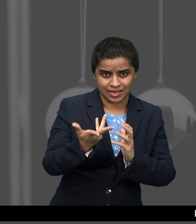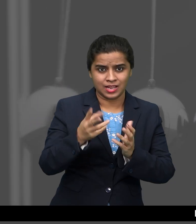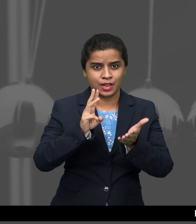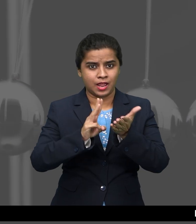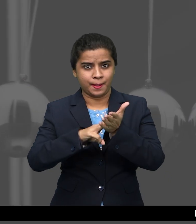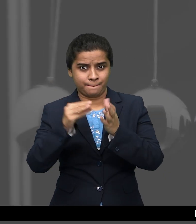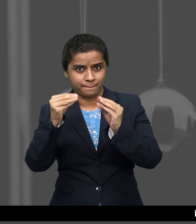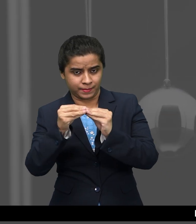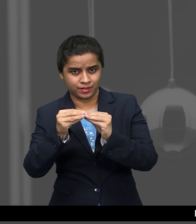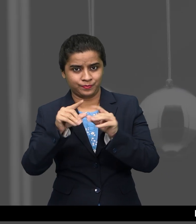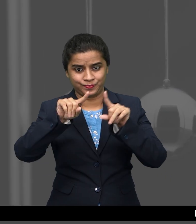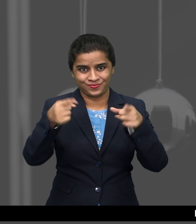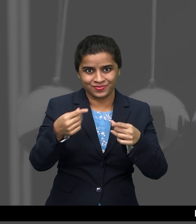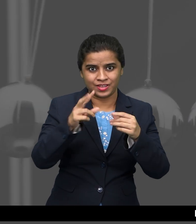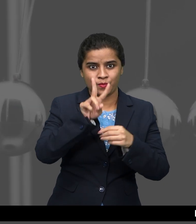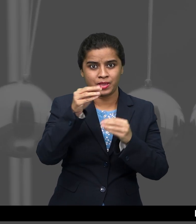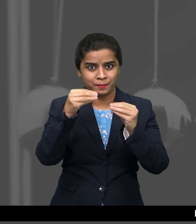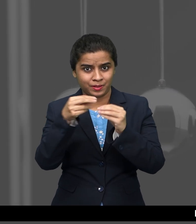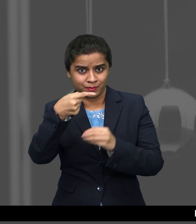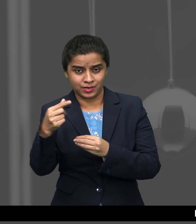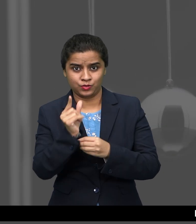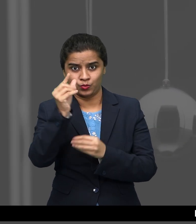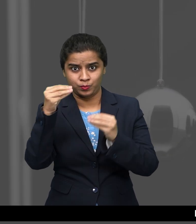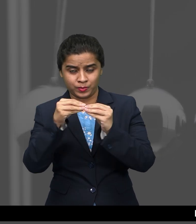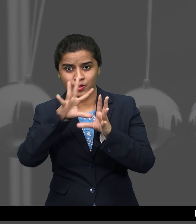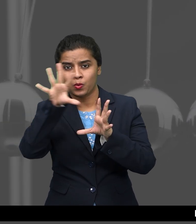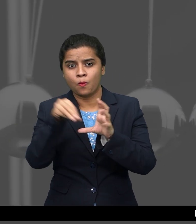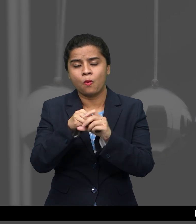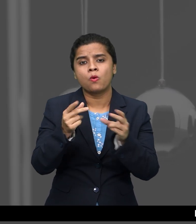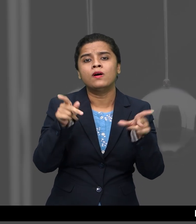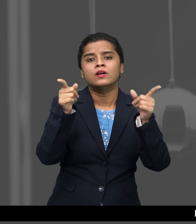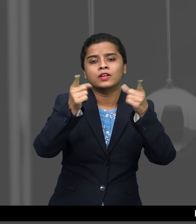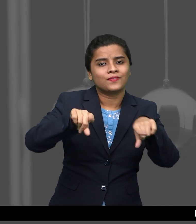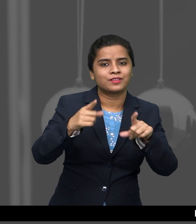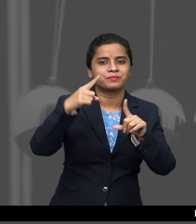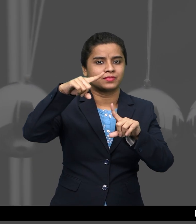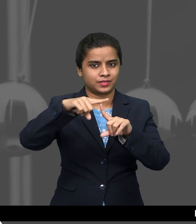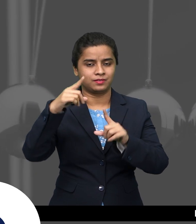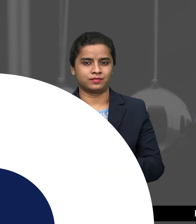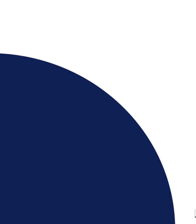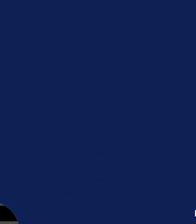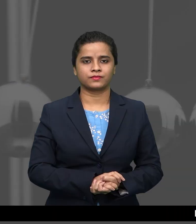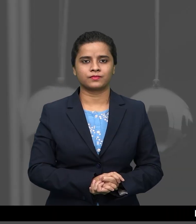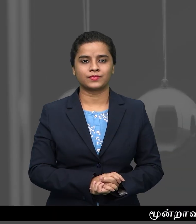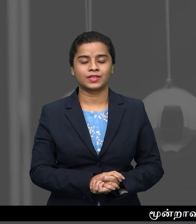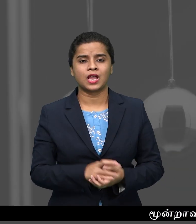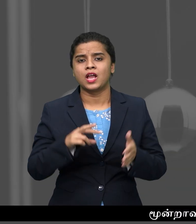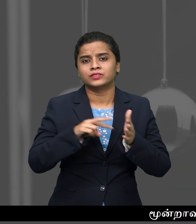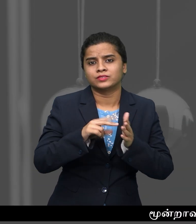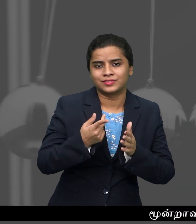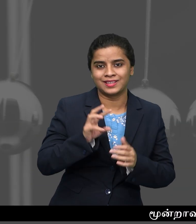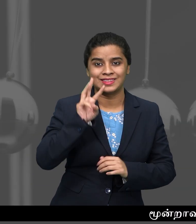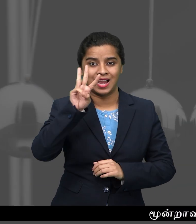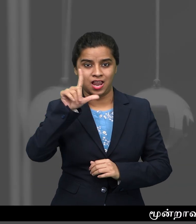m கீழ் இலக்க b v கீழ் இலக்க b கழித்தல் u கீழ் இலக்க b கீழ்கோடு t.